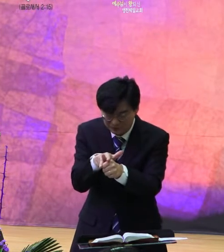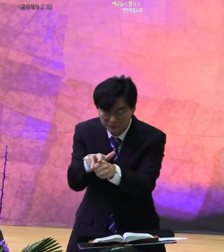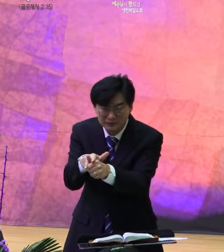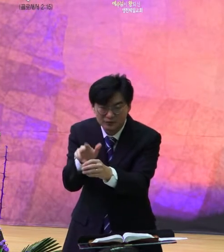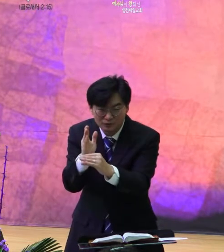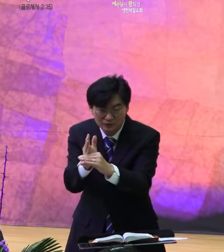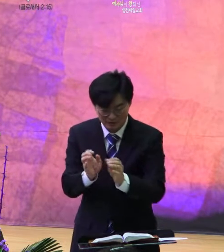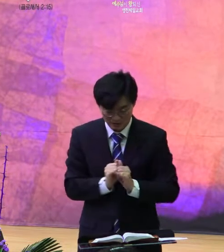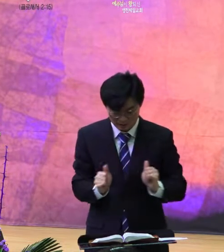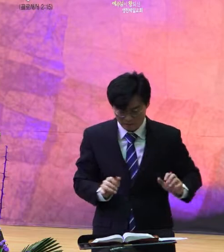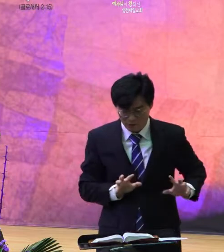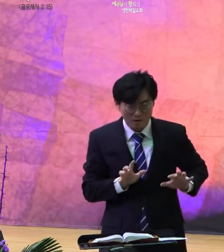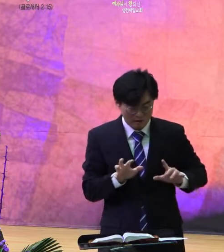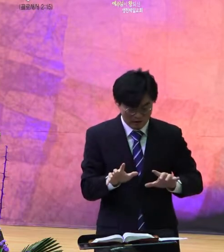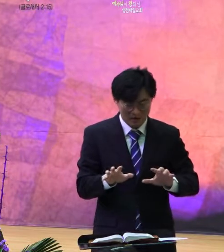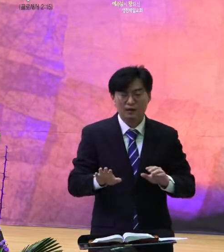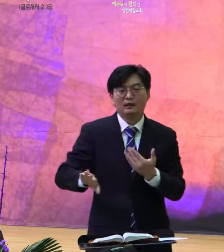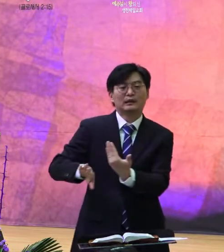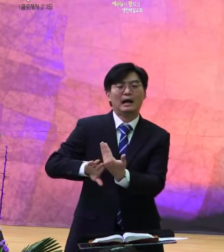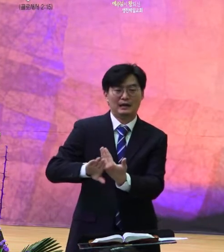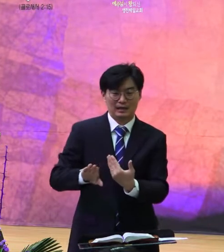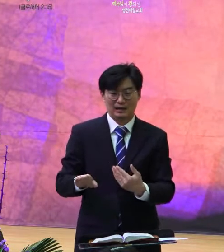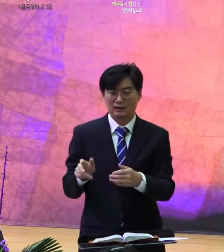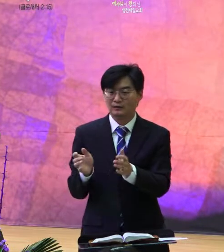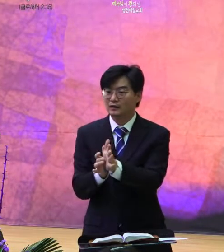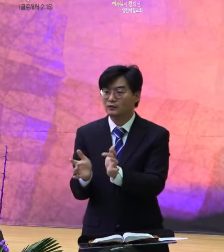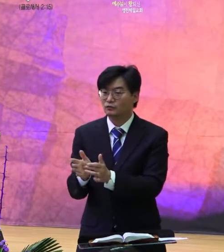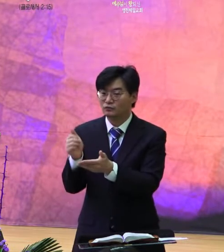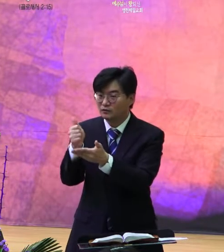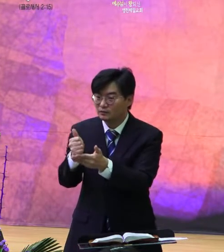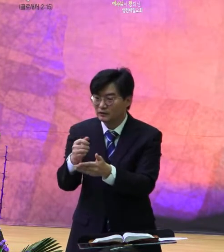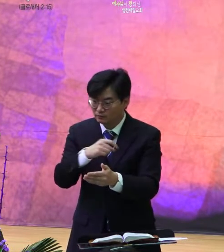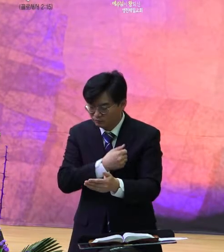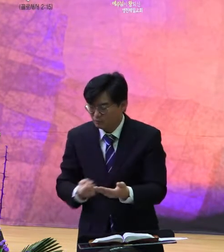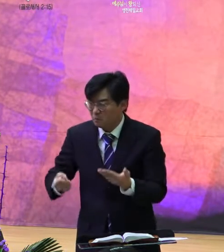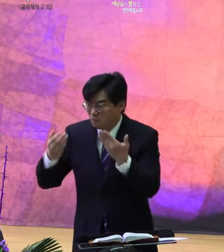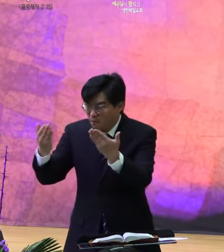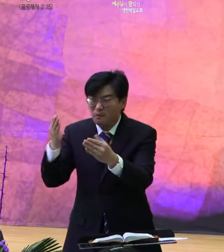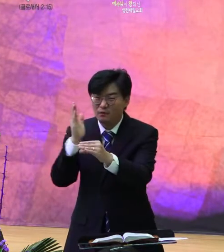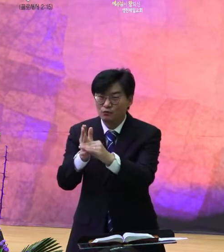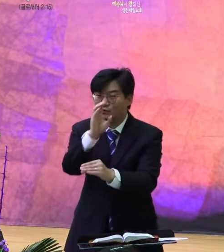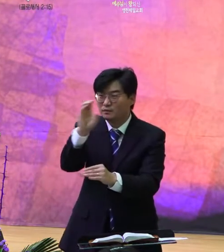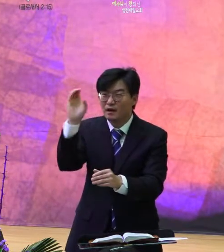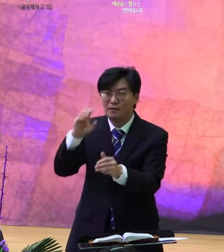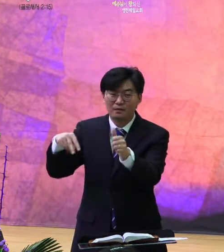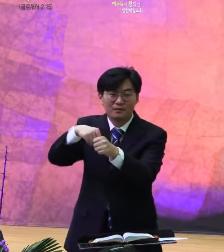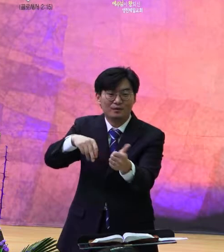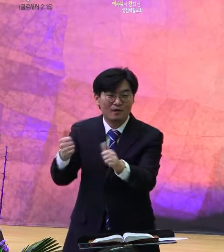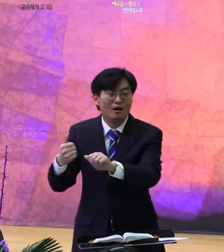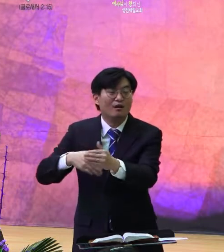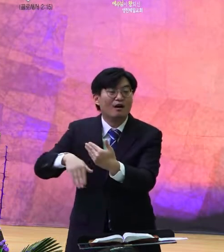큰 소리를 외치고 있는 그런 열광한 무리 중에 한 사람일 것입니다.